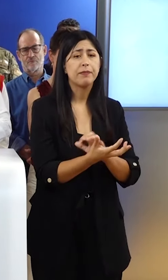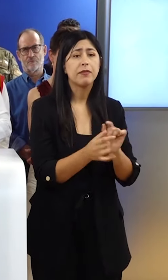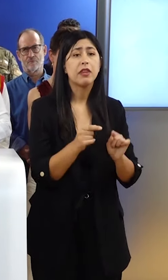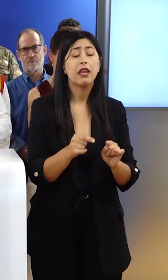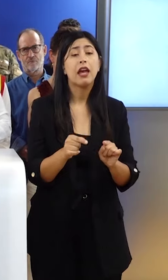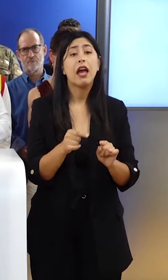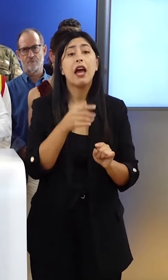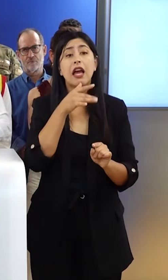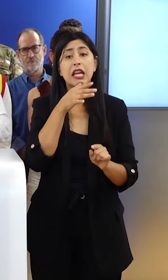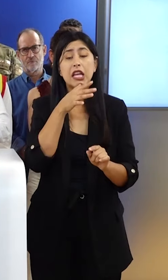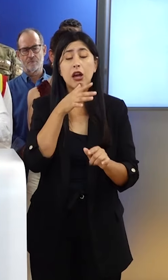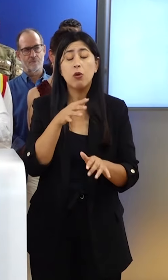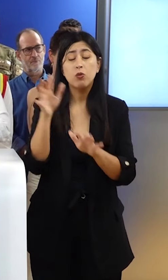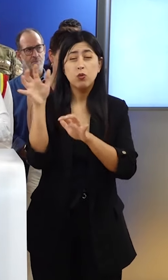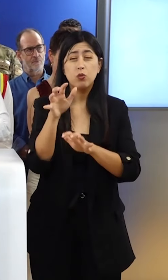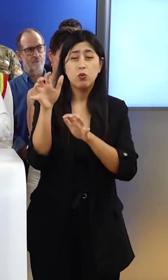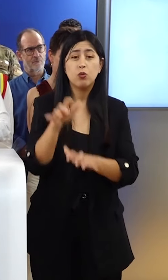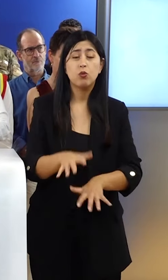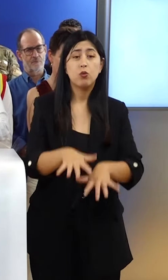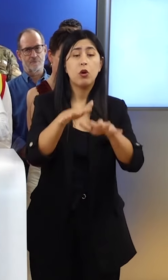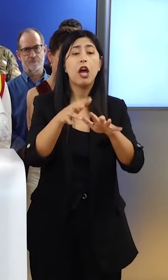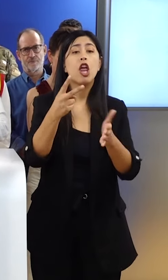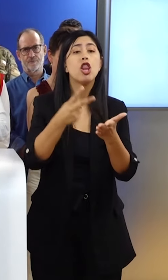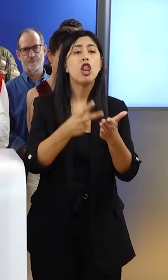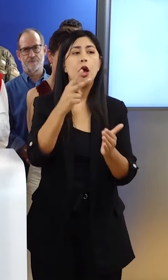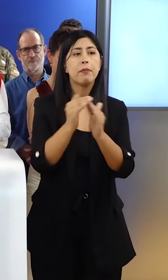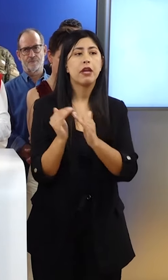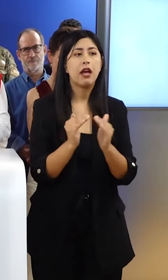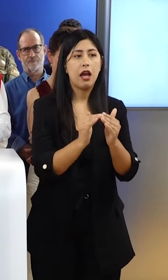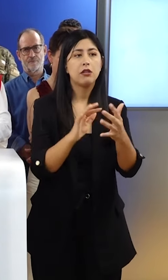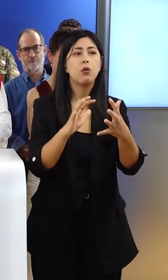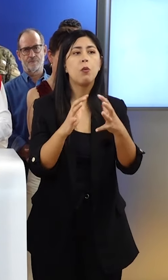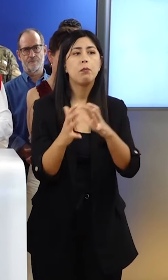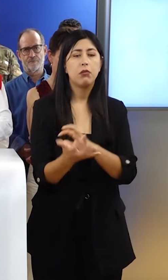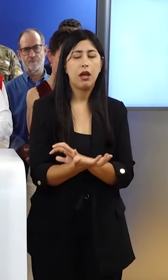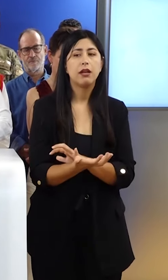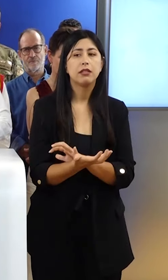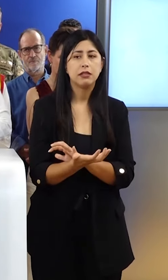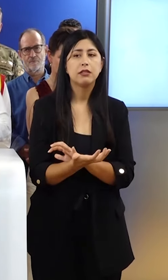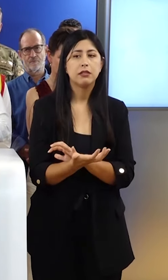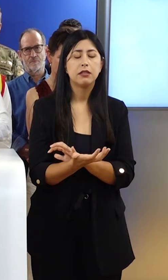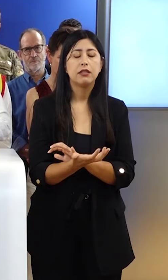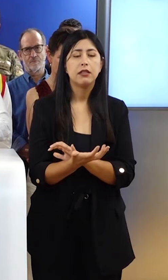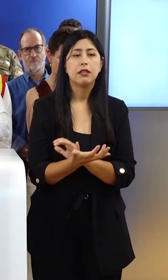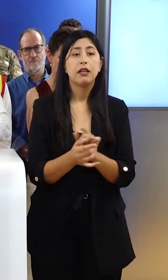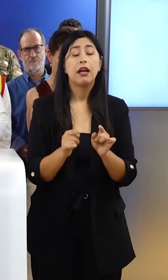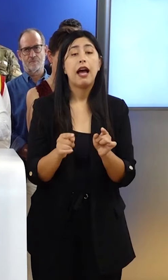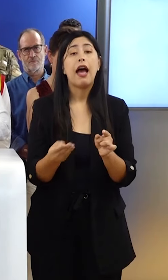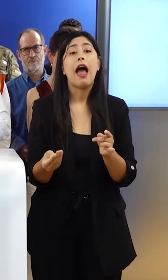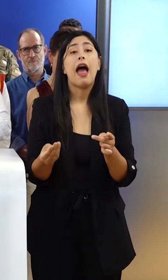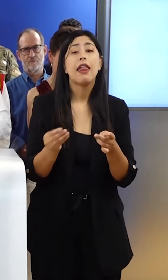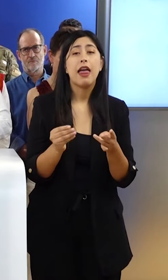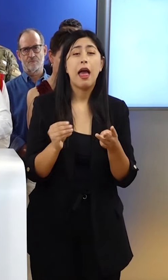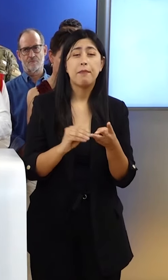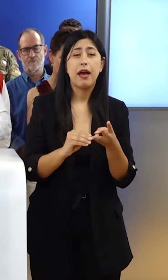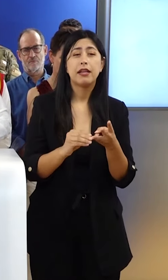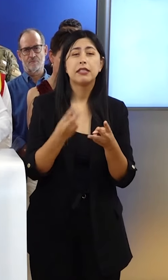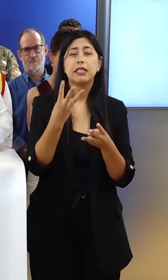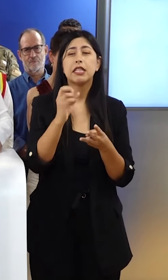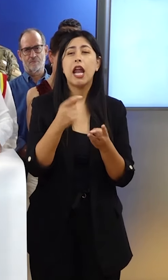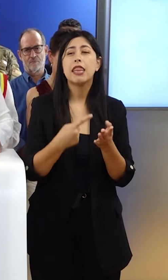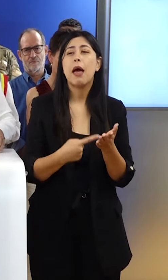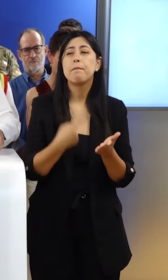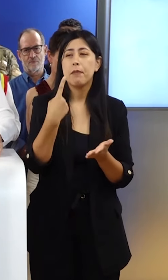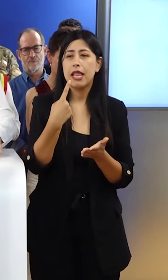inundaciones que fueron 2,000 eh viviendas Eh Eh Eh totalmente dañadas a ellos se agregó eh cerca de 30,000